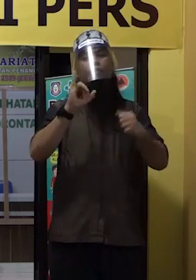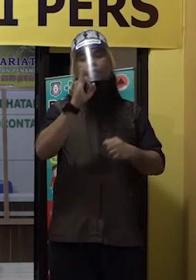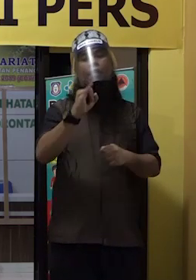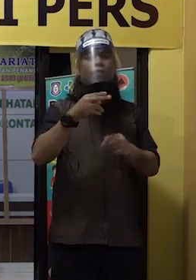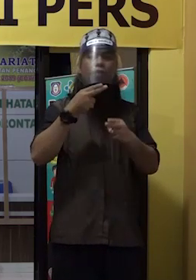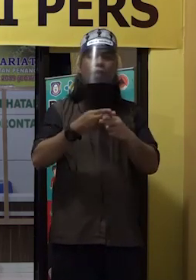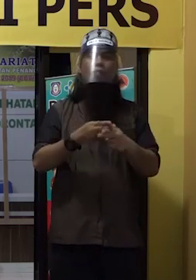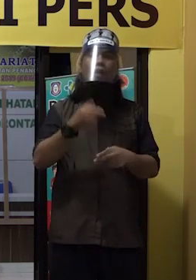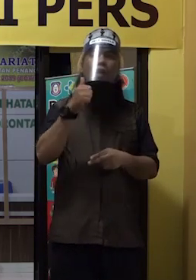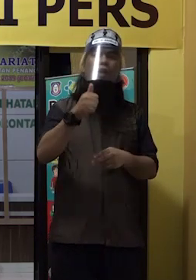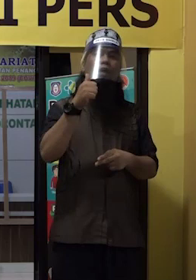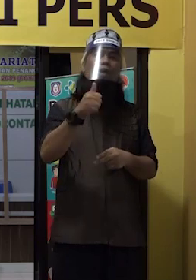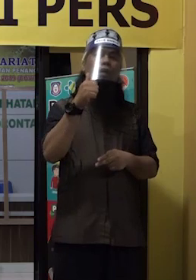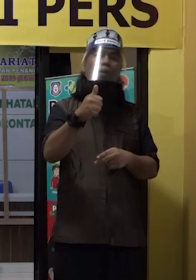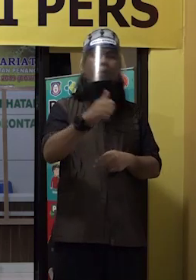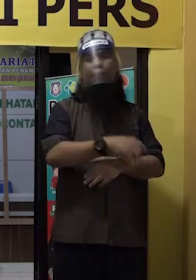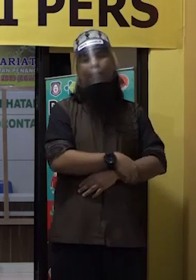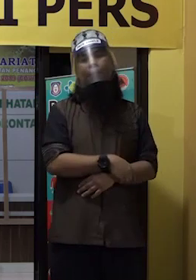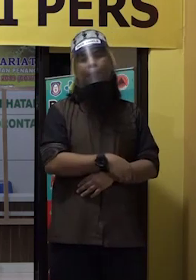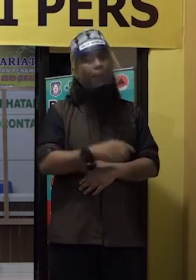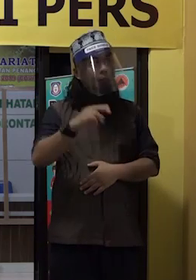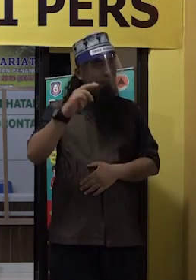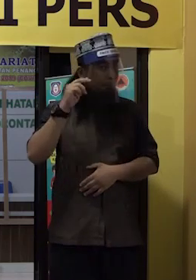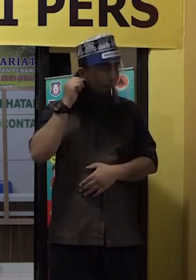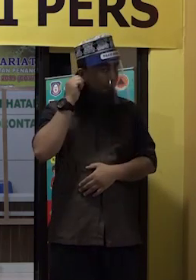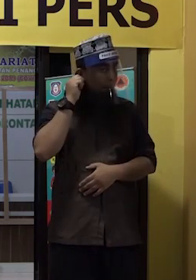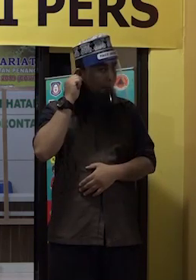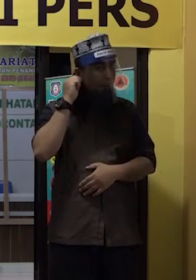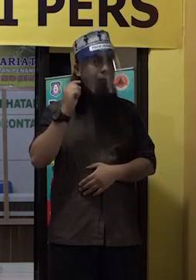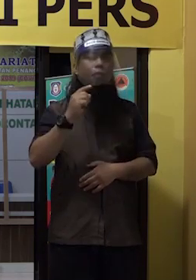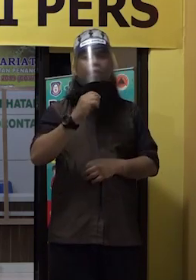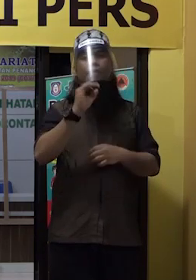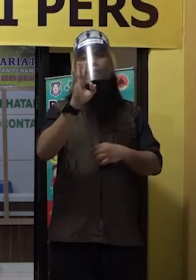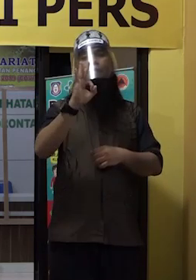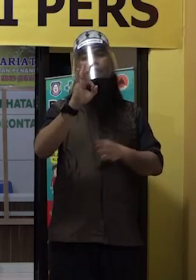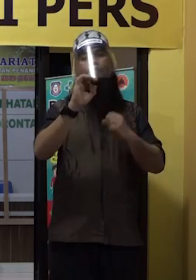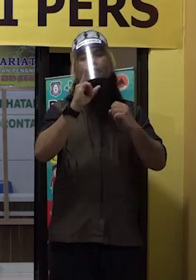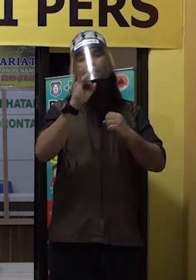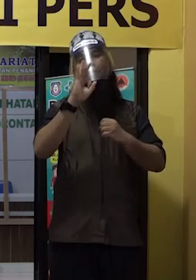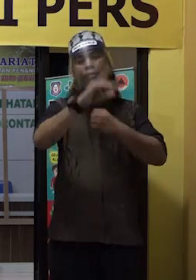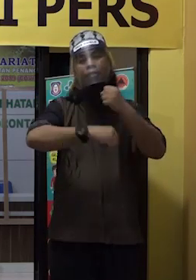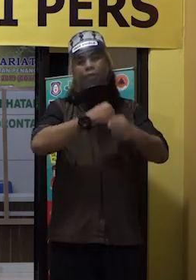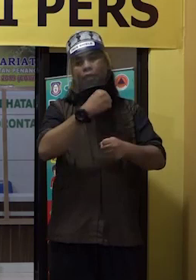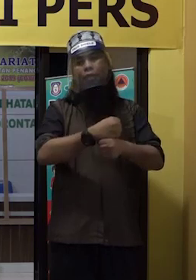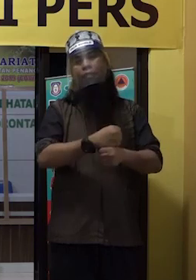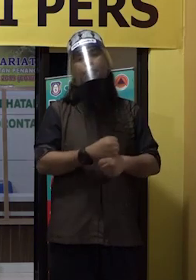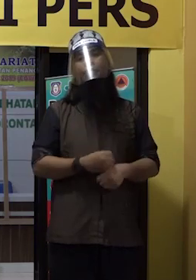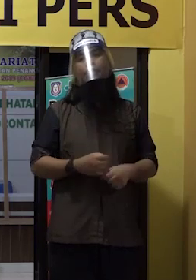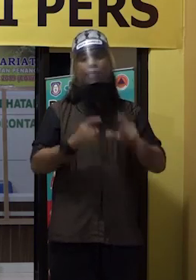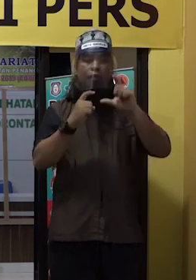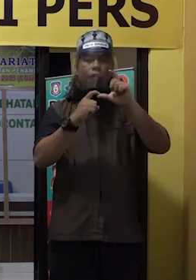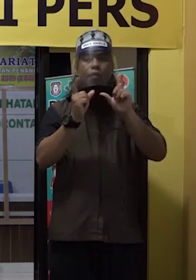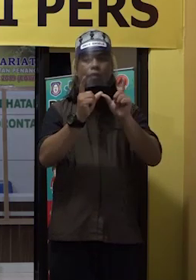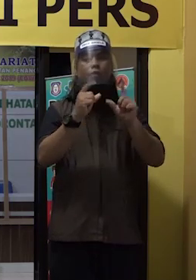nama AAA, perempuan 13 tahun, di mana swab yang keempat dan